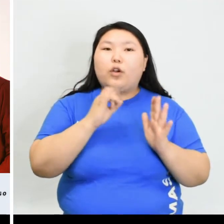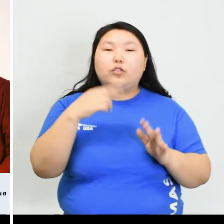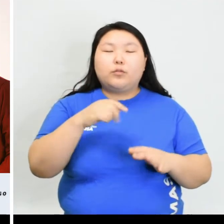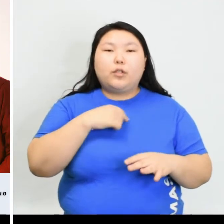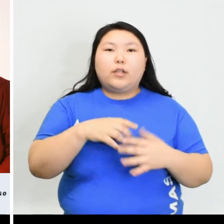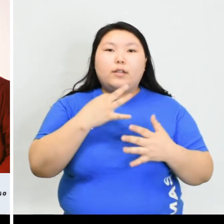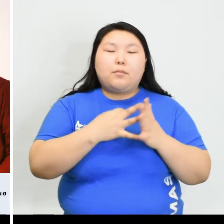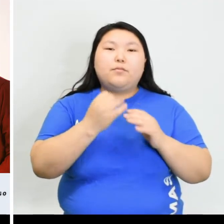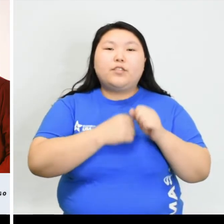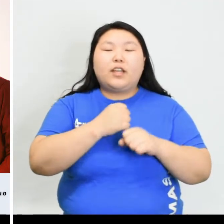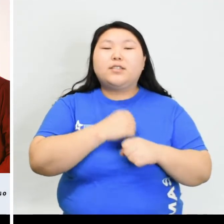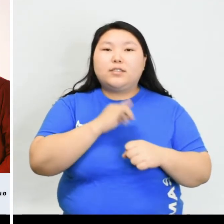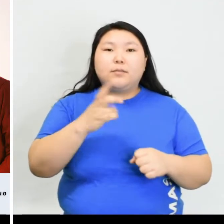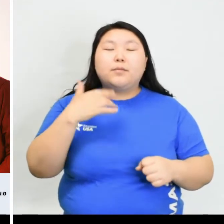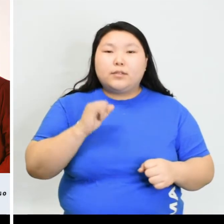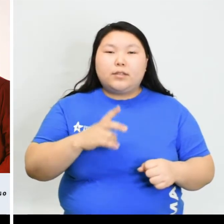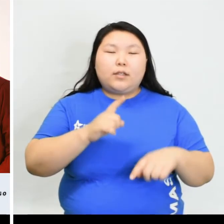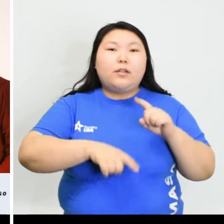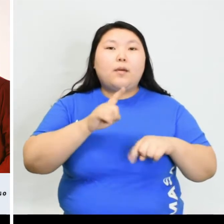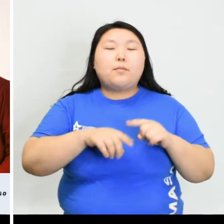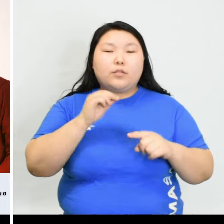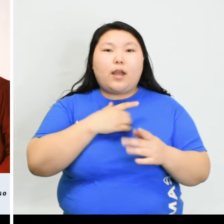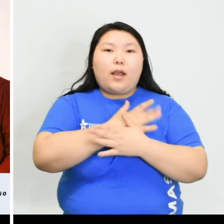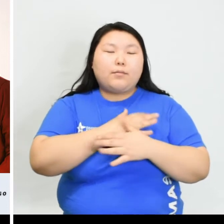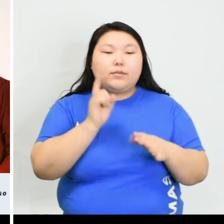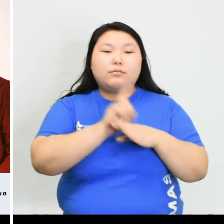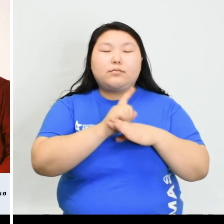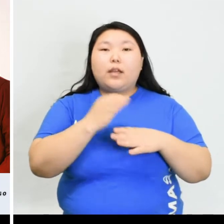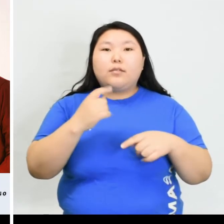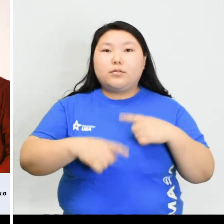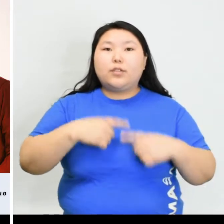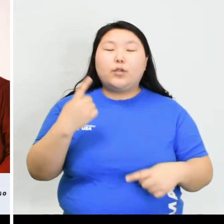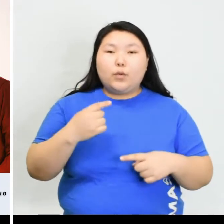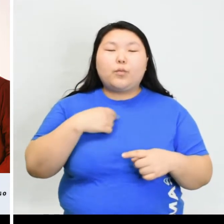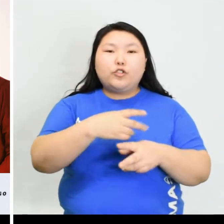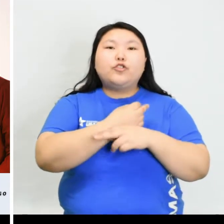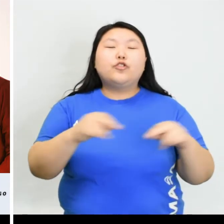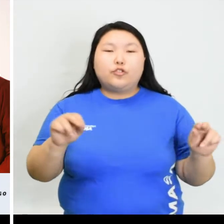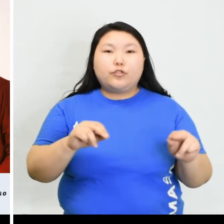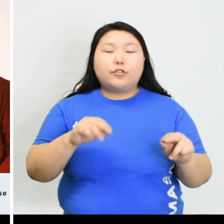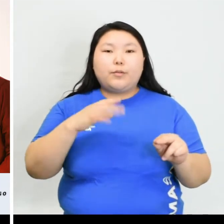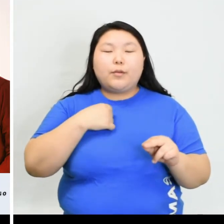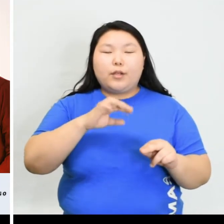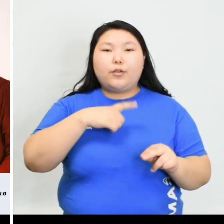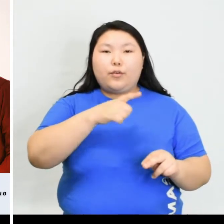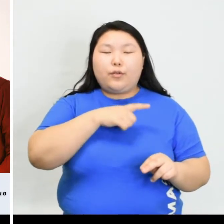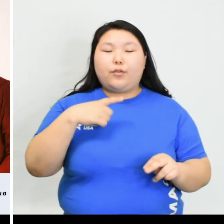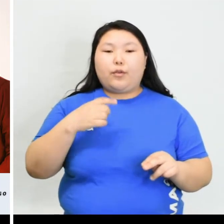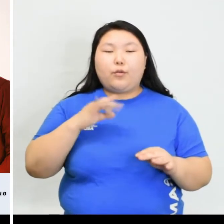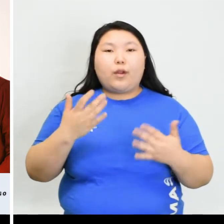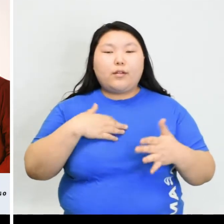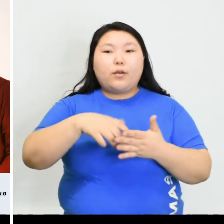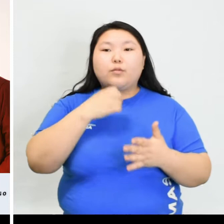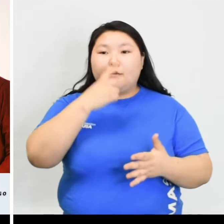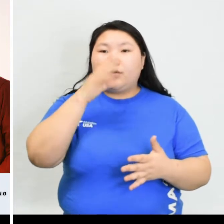оны гэвэл би чинь бараг 8 жил ажилласан байсан байхгүй юу. Ямар ч ерөөсөө ер нь амарлт замралт гэхээс илүү тийм нэг чөлөөт би ерөөсөө өөрийнх